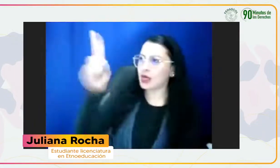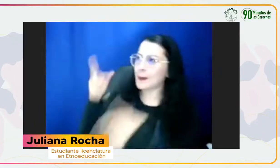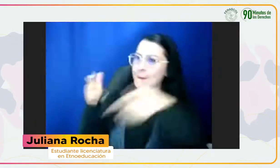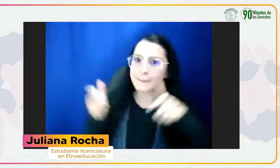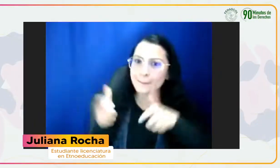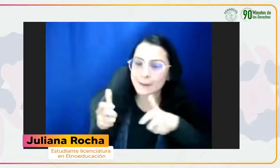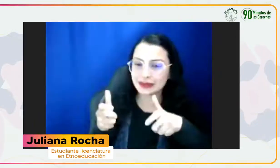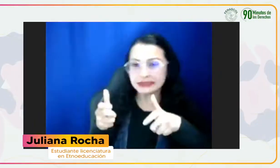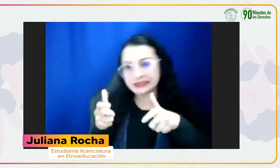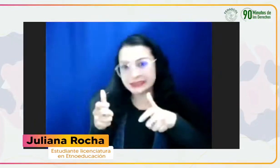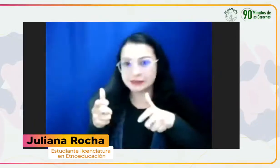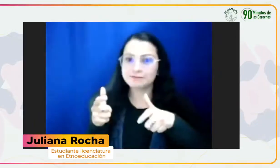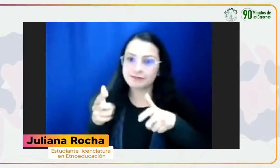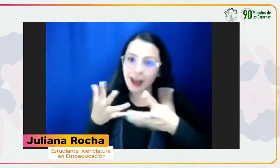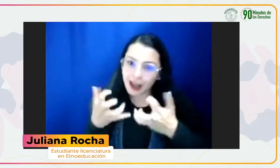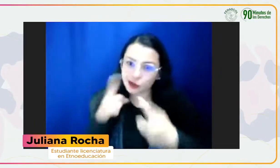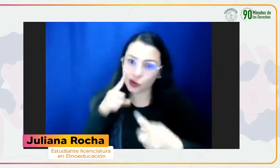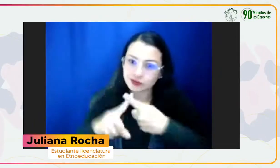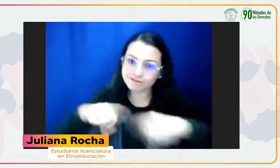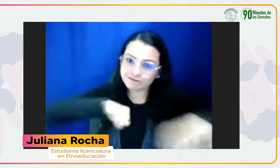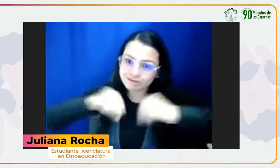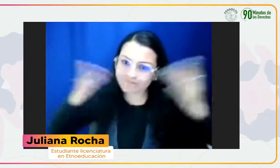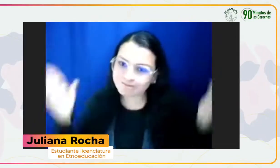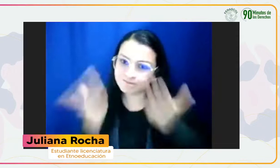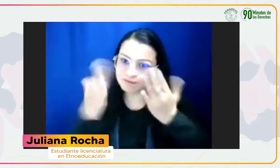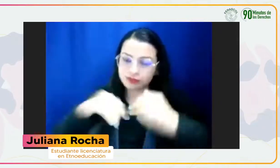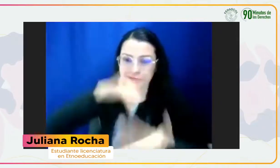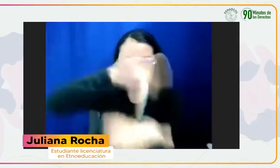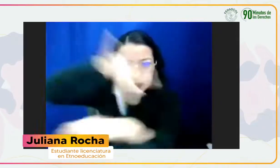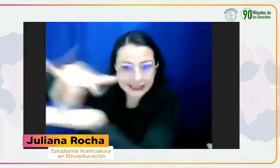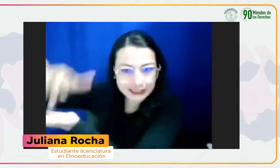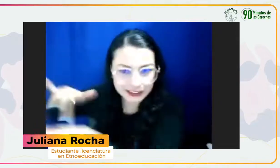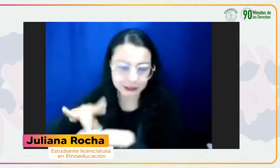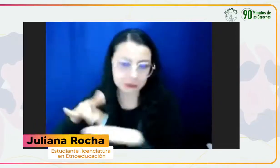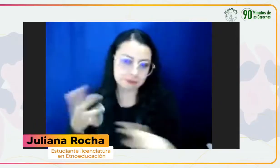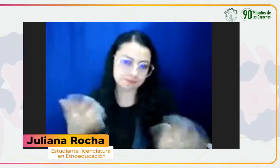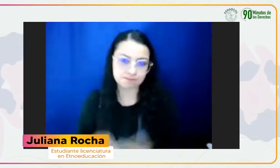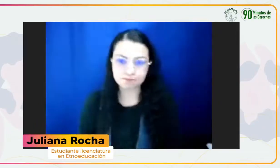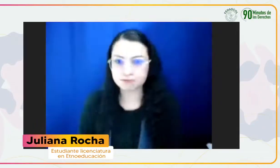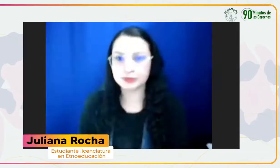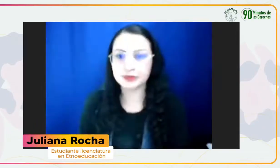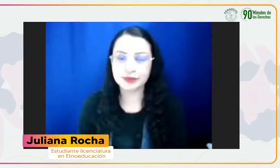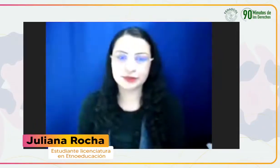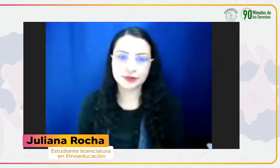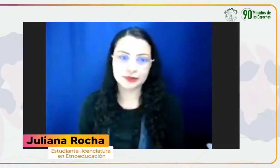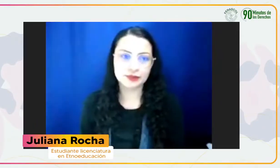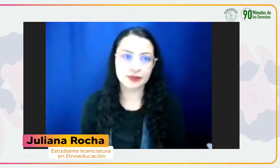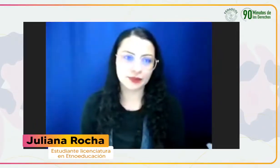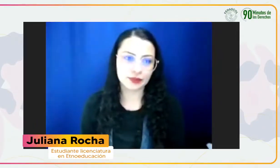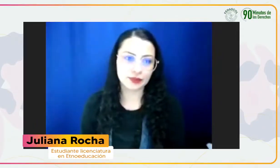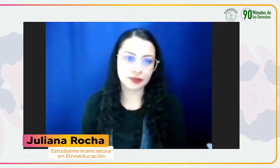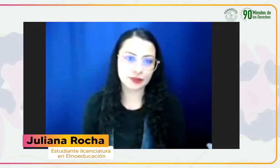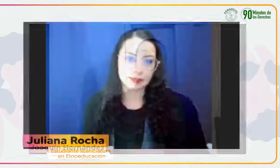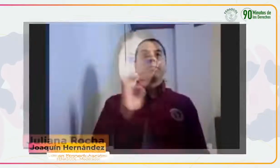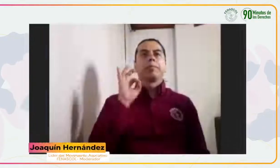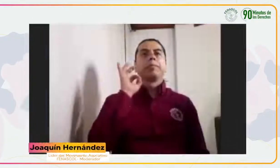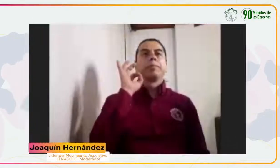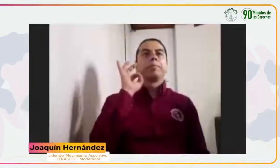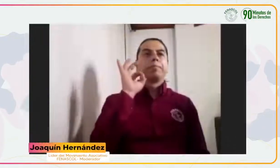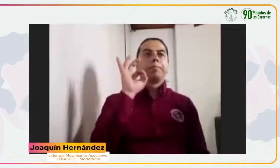los hombres vayan y digan, es que ellos sí son capaces y nosotras no, pero pues así se quiera, es poca la participación.